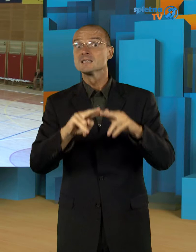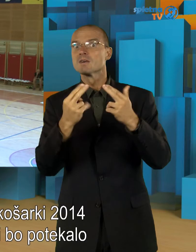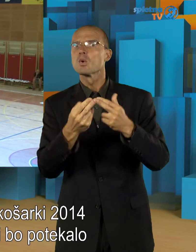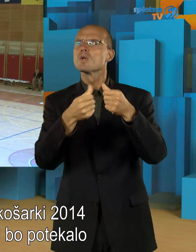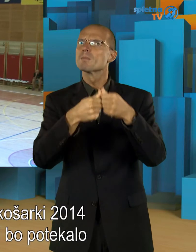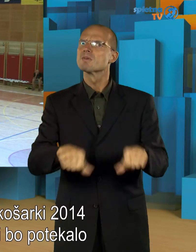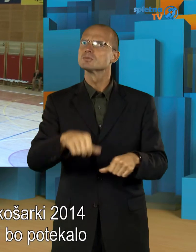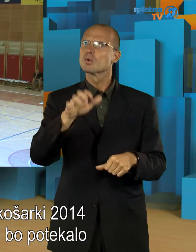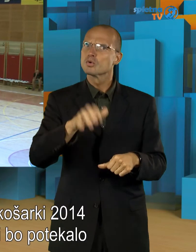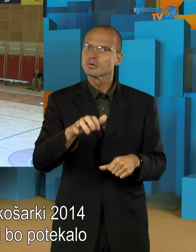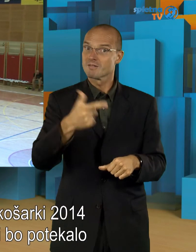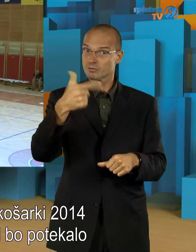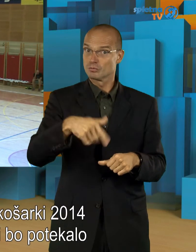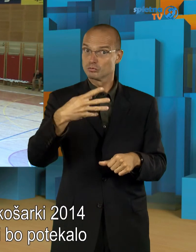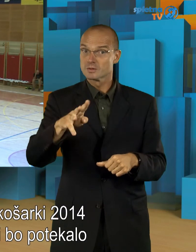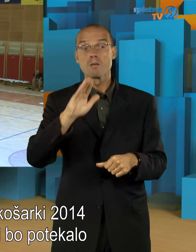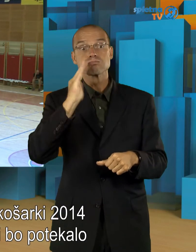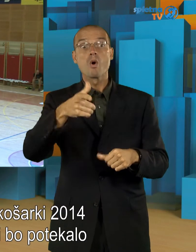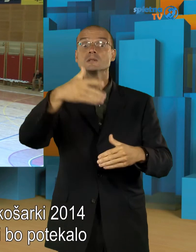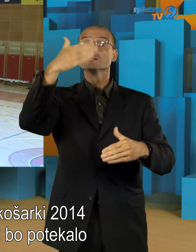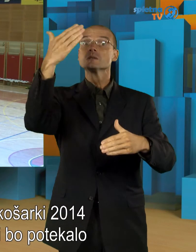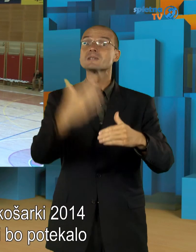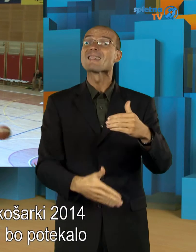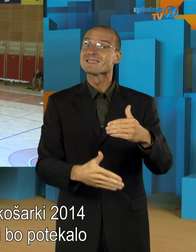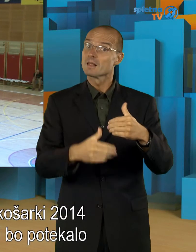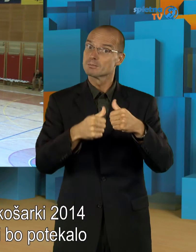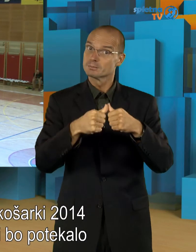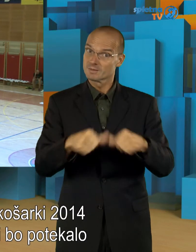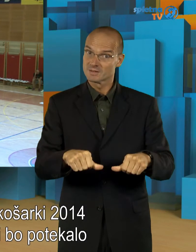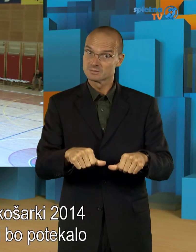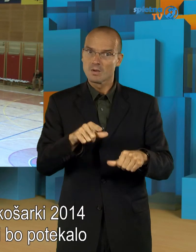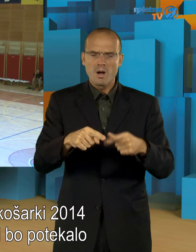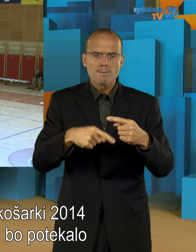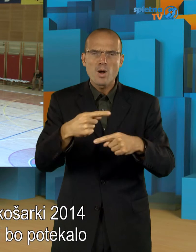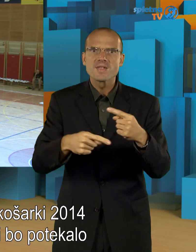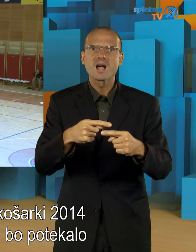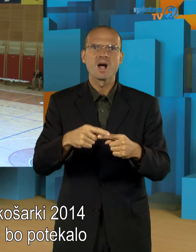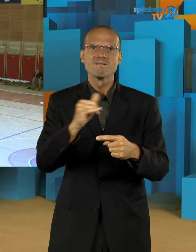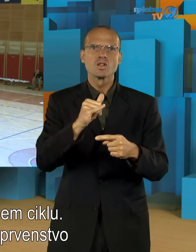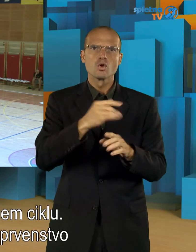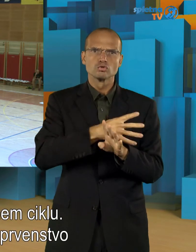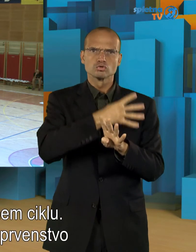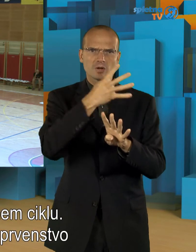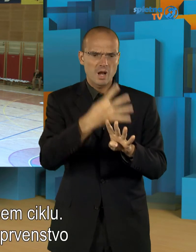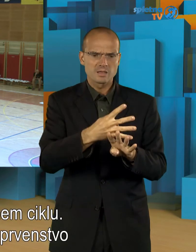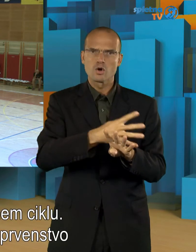Svetovno prvenstvo v košarki 2014 bo zadnje prvenstvo, ki bo potekalo v trenutnem 4-letnem ciklu.